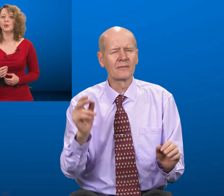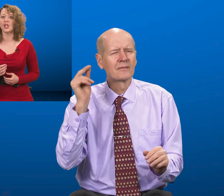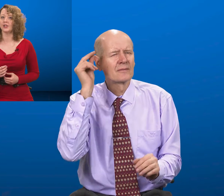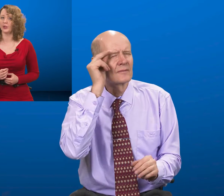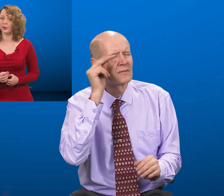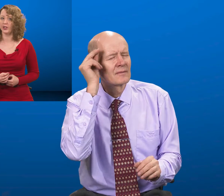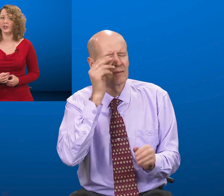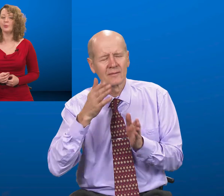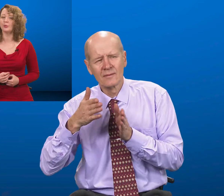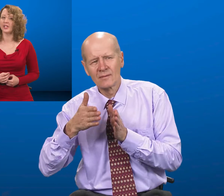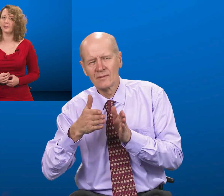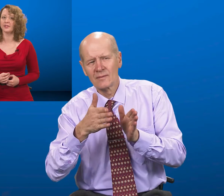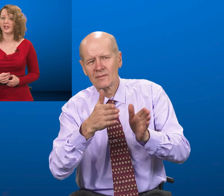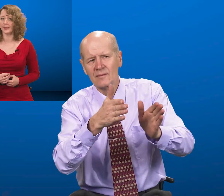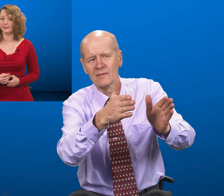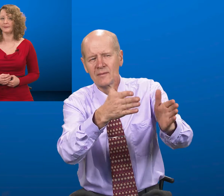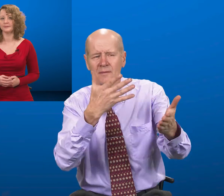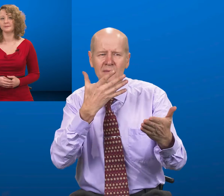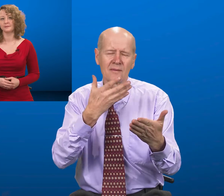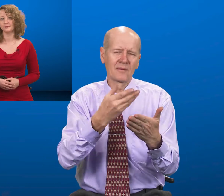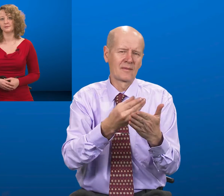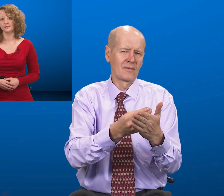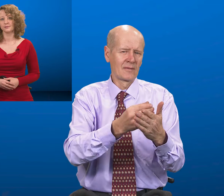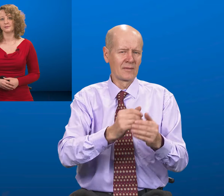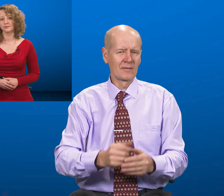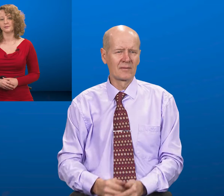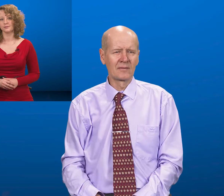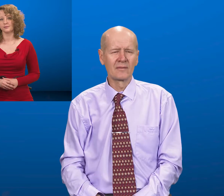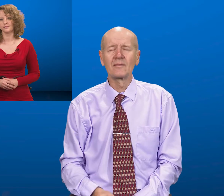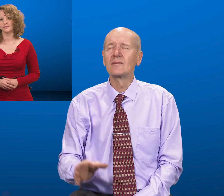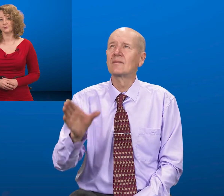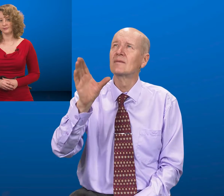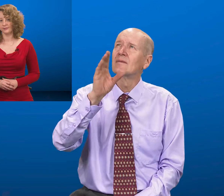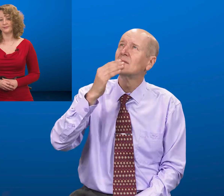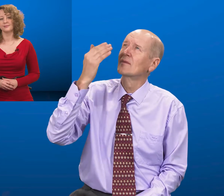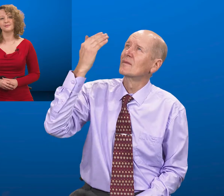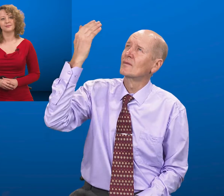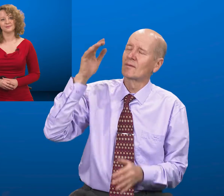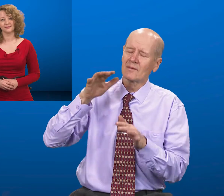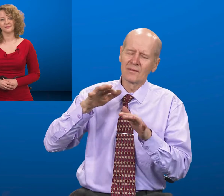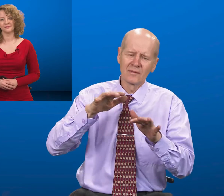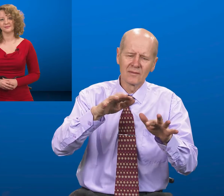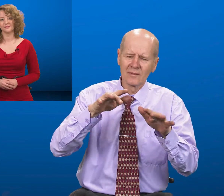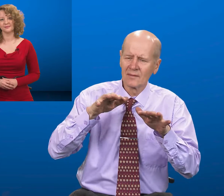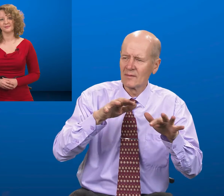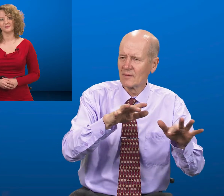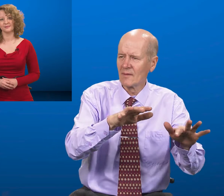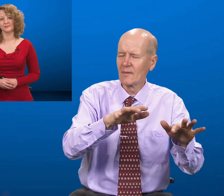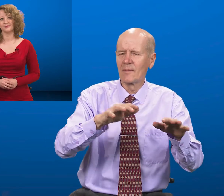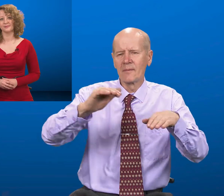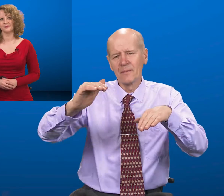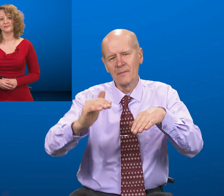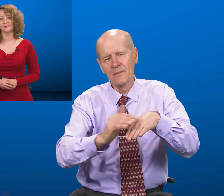и научает кротких путям своим. Все пути Господни – милость и истина к хранящим